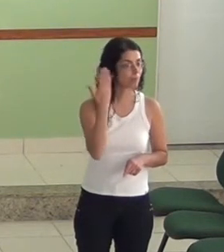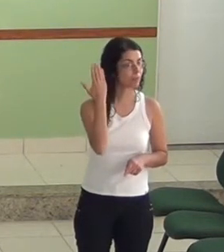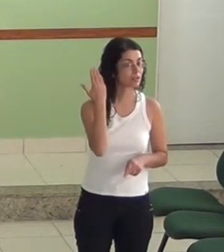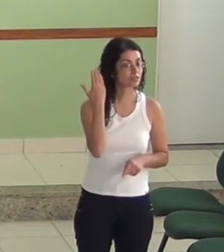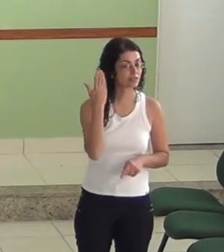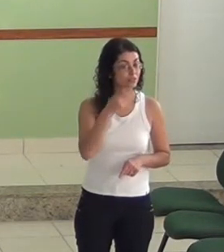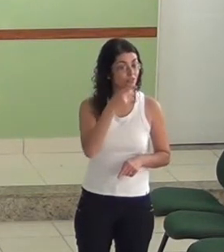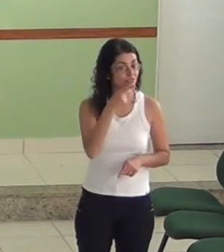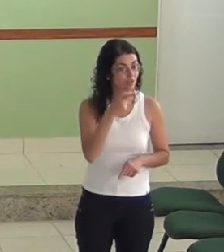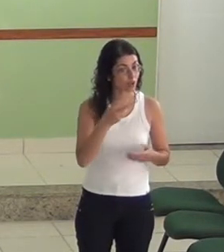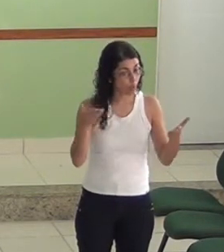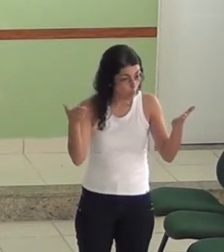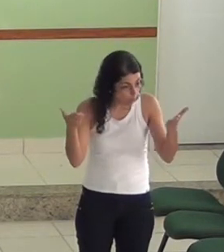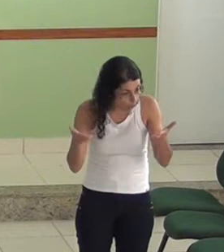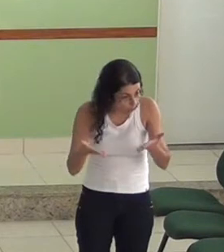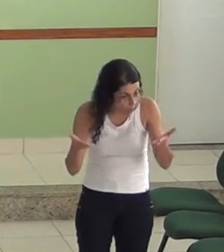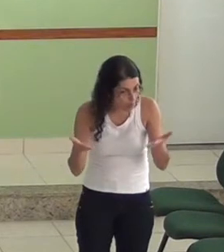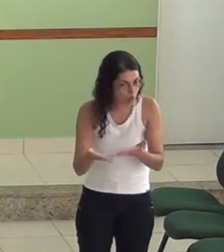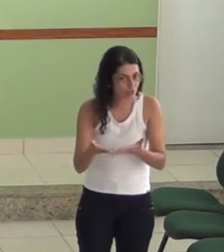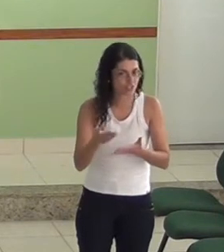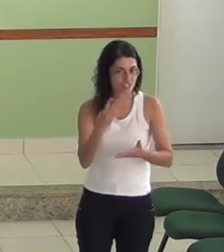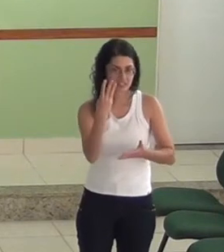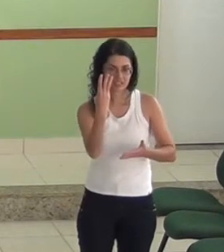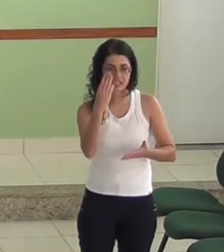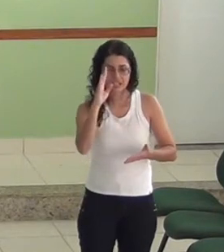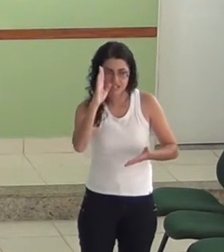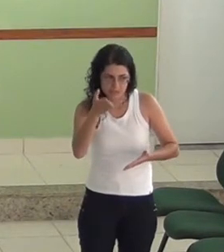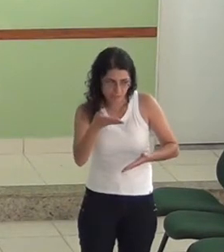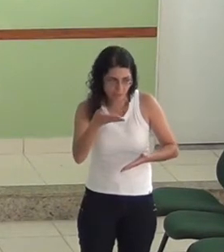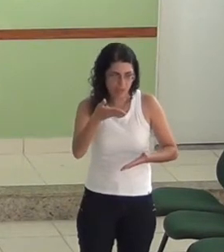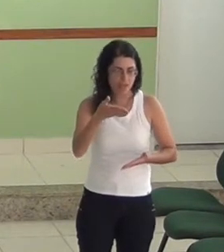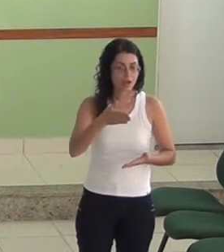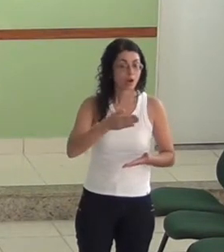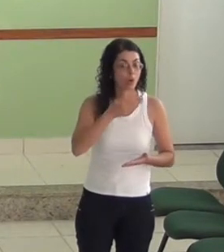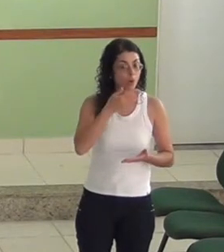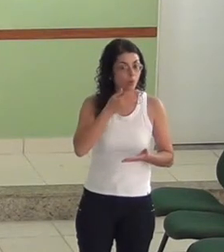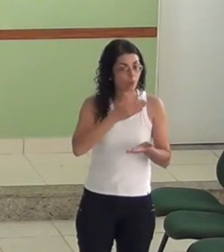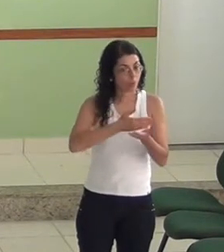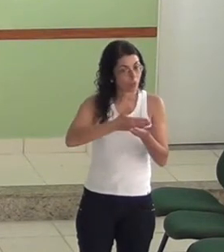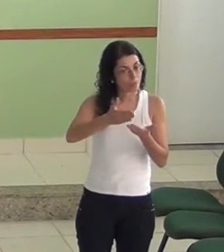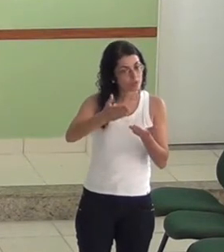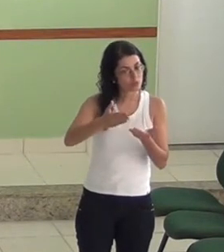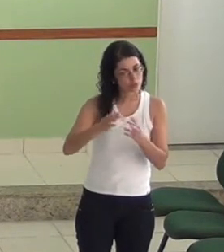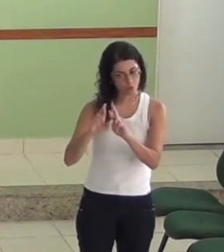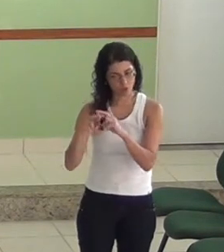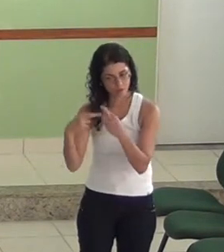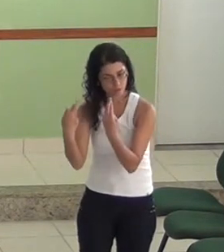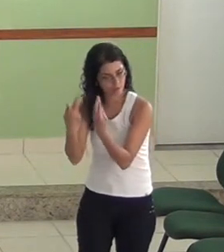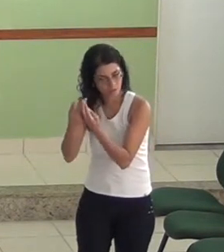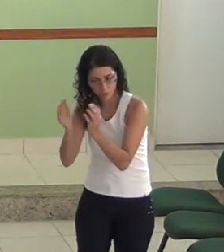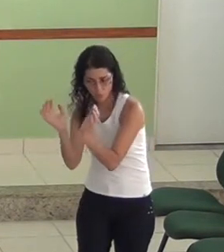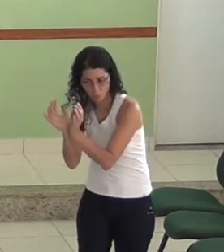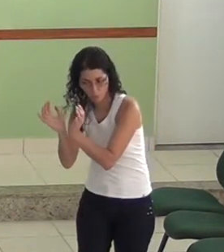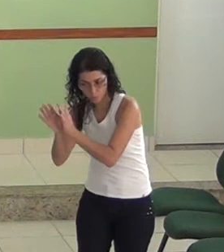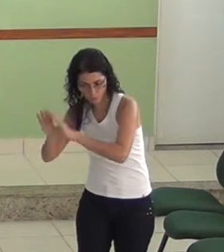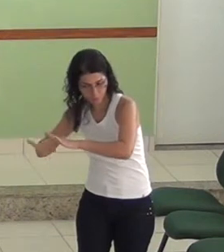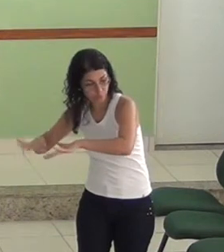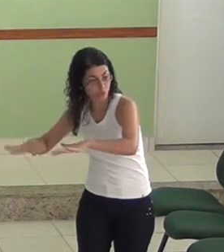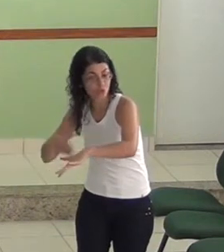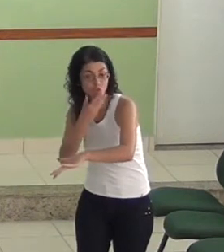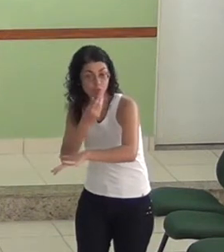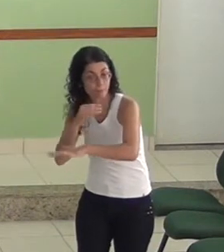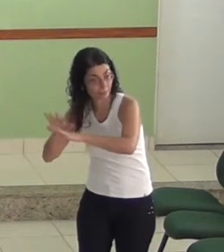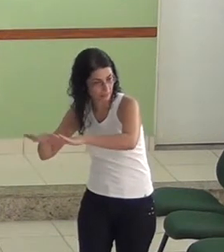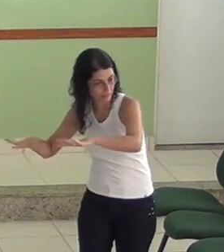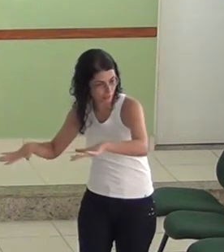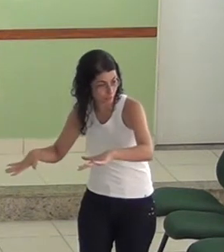começou as reuniões hoje, às 15h30, e no domingo que vem, as mensageiras do Rei também começam as